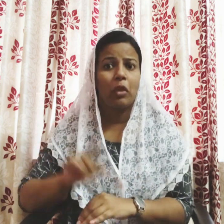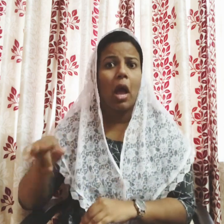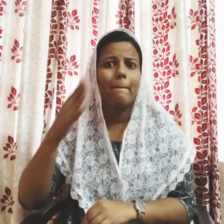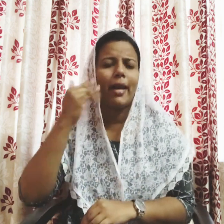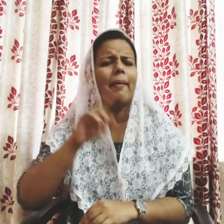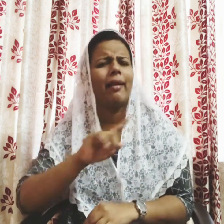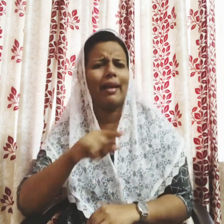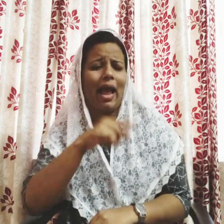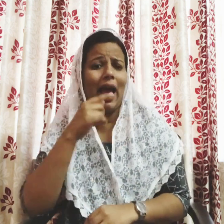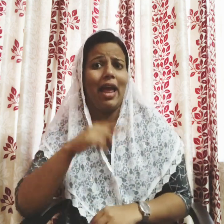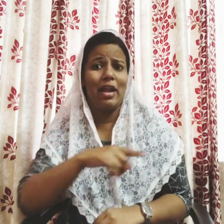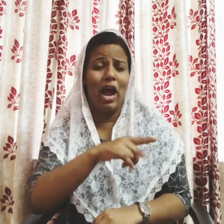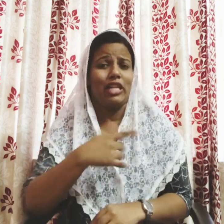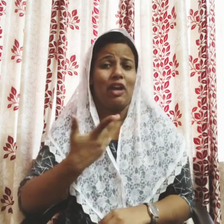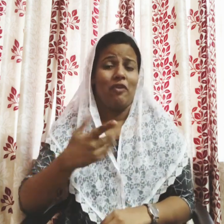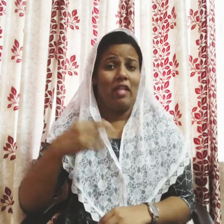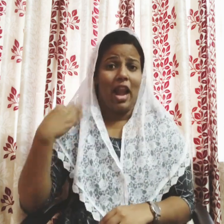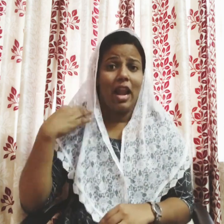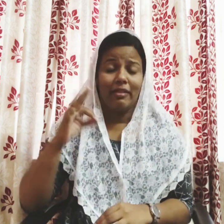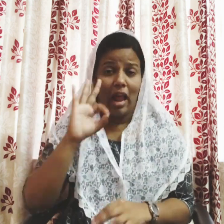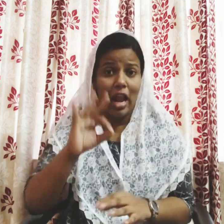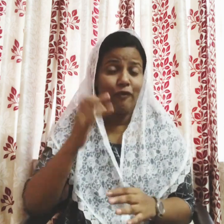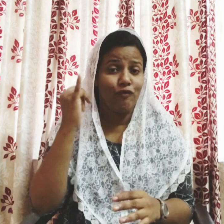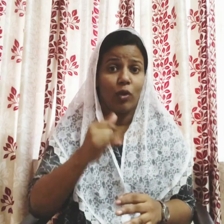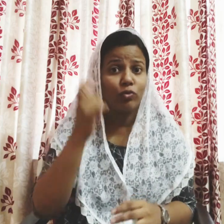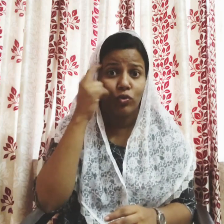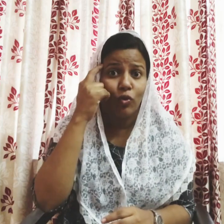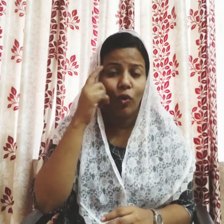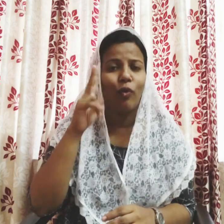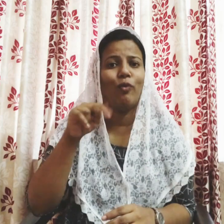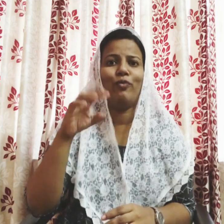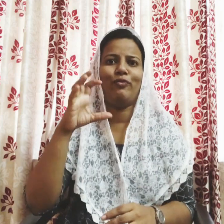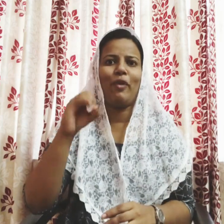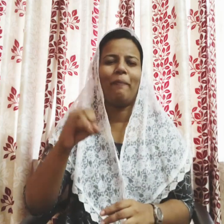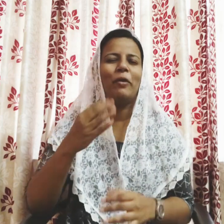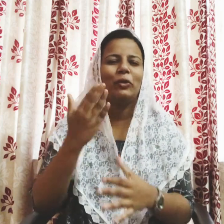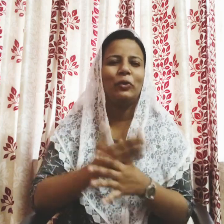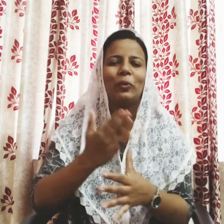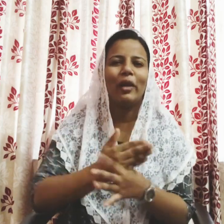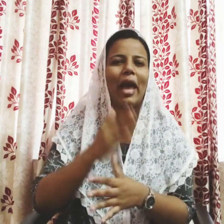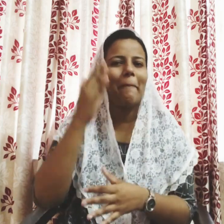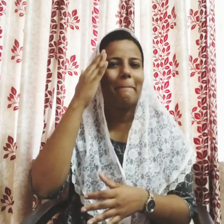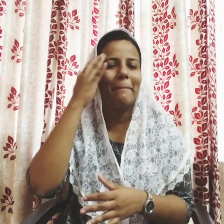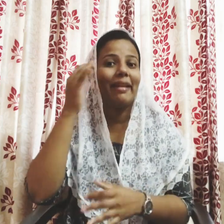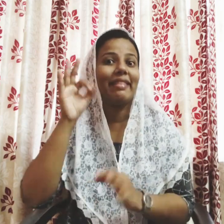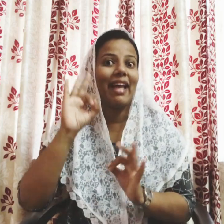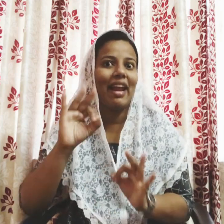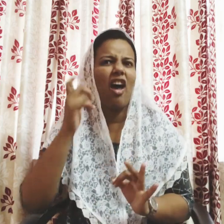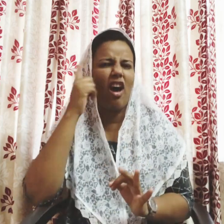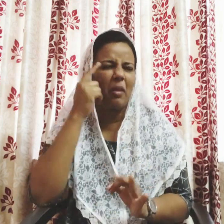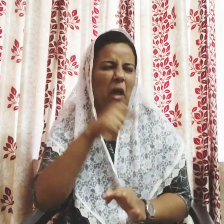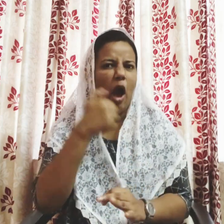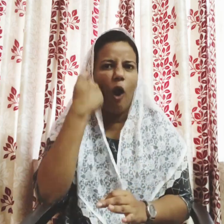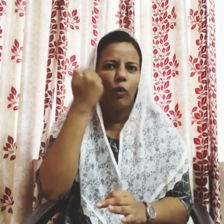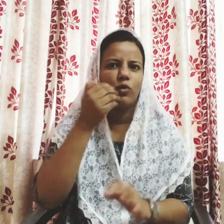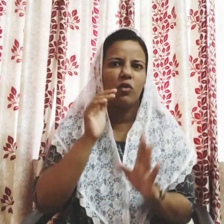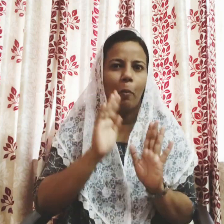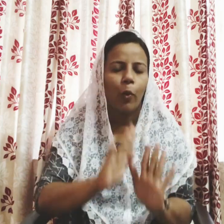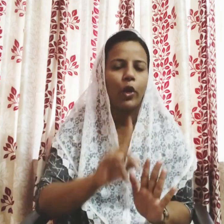ആഗ്രഹിക്കത്തില്ല. എന്നാൽ ഒന്ന് ഓർത്ത് നോക്കി, ആ വീട്ടിൽ നിൽക്കുന്ന ജോലിക്കാരെയും ആ പെണ്ണിനറിയാം എന്താ ഈ നയമാൻ്റെ കുഷ്ഠം